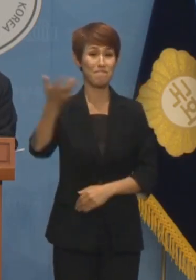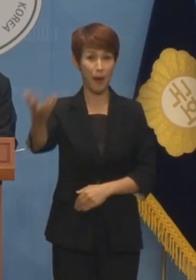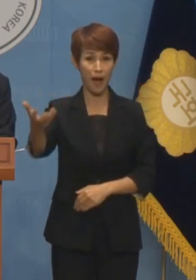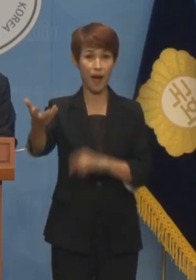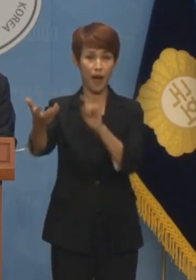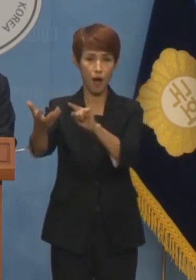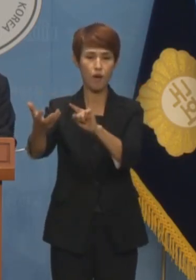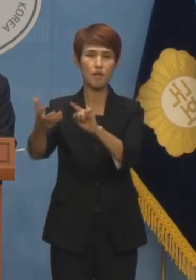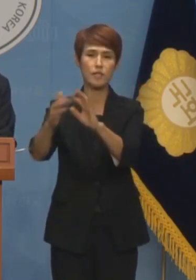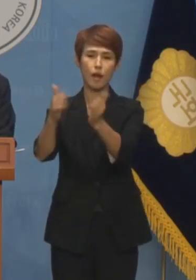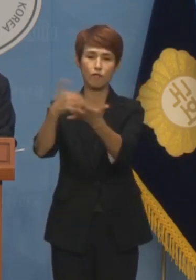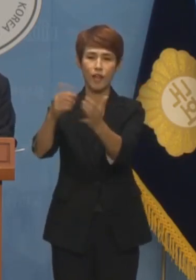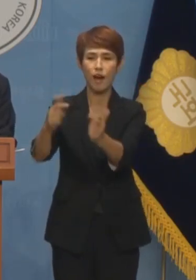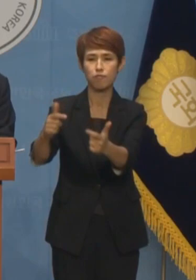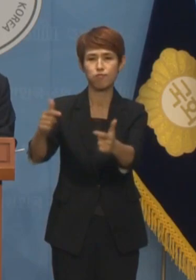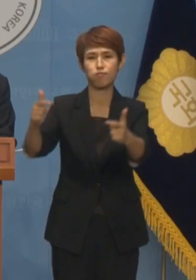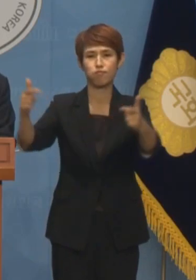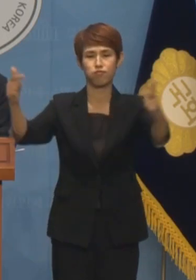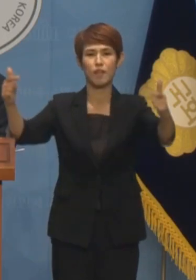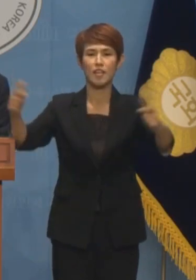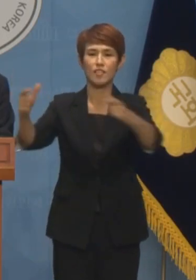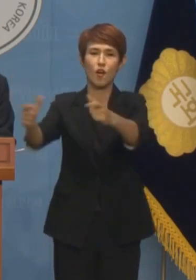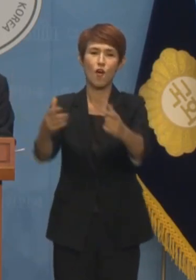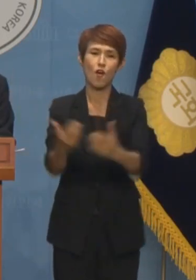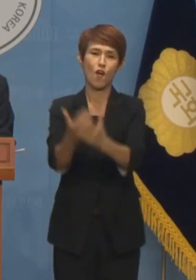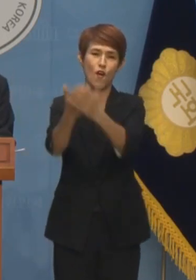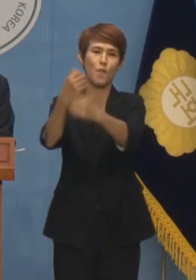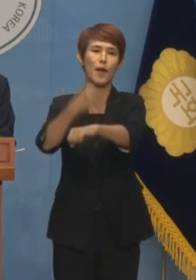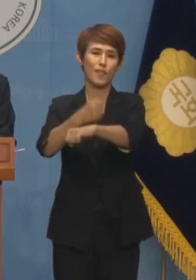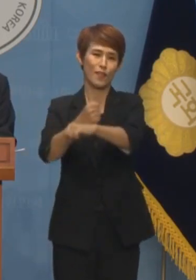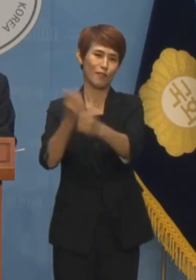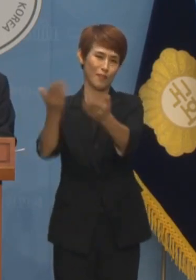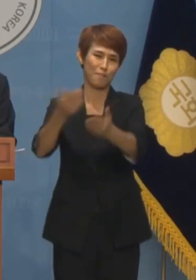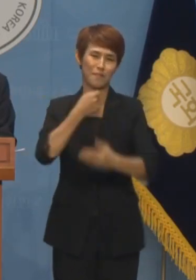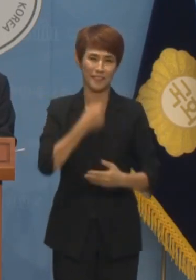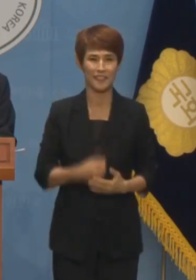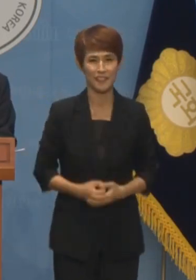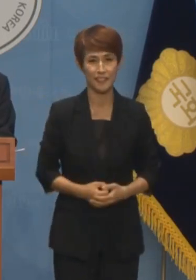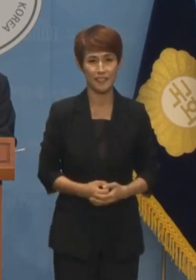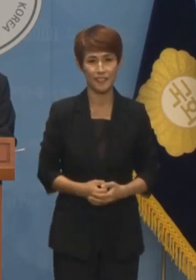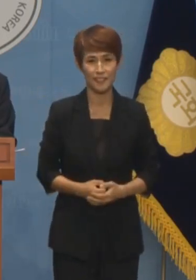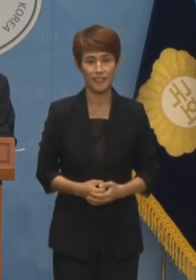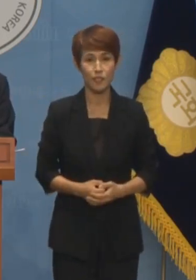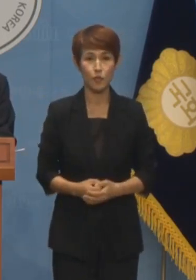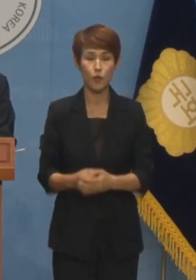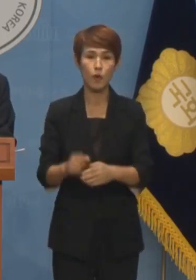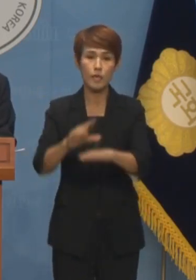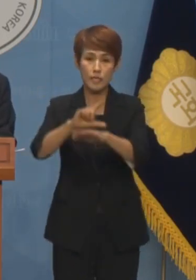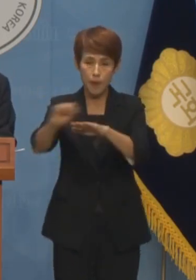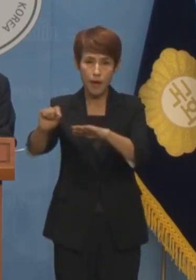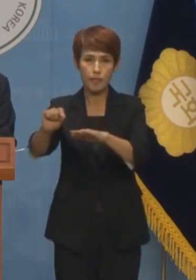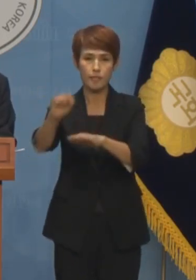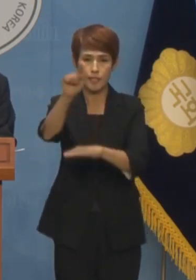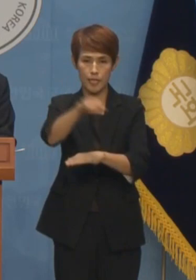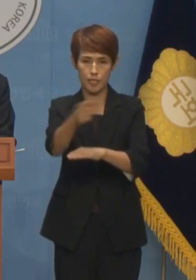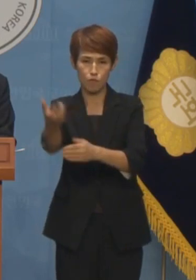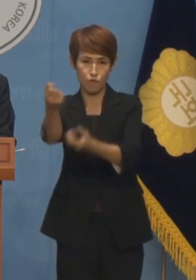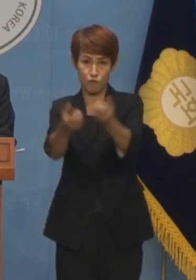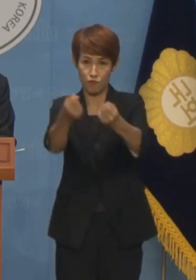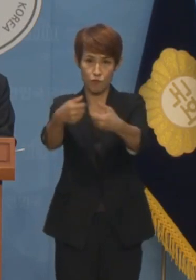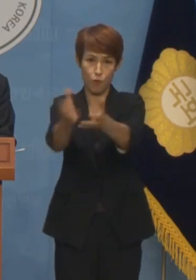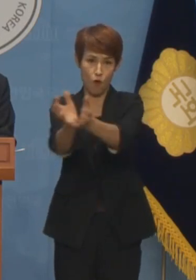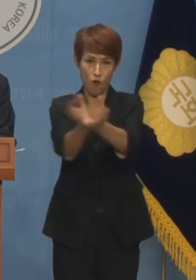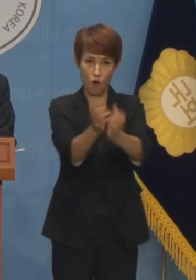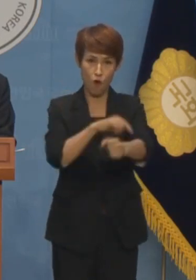인구 활력을 높이고 지역의 지속적인 발전을 이루겠습니다. 또한 지방자치분권 및 지역균형발전에